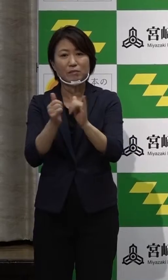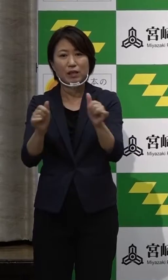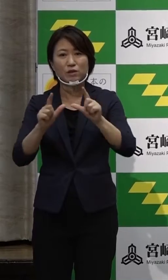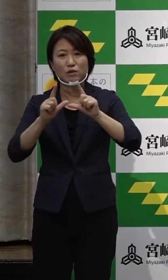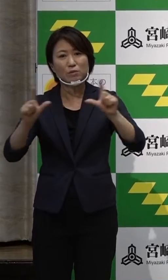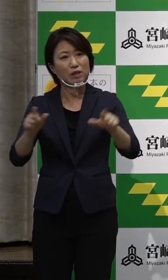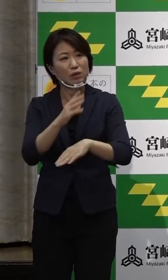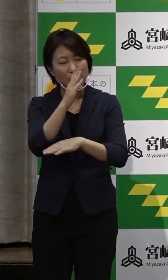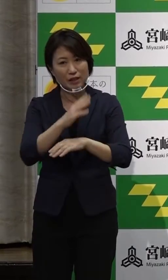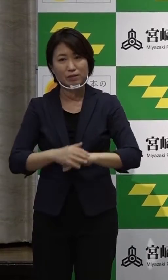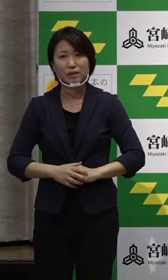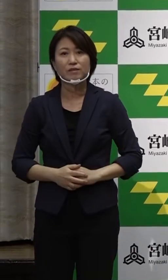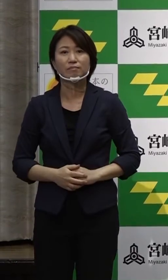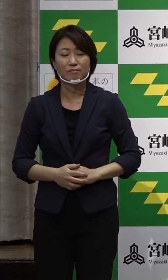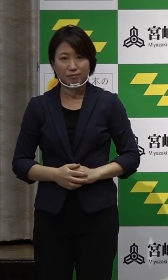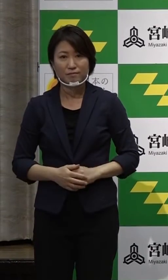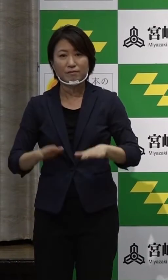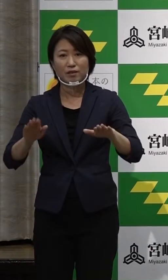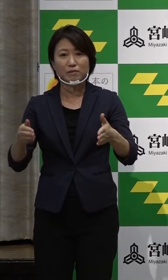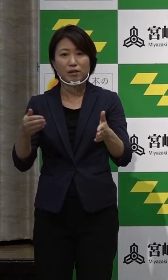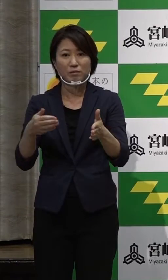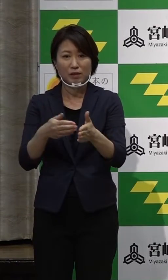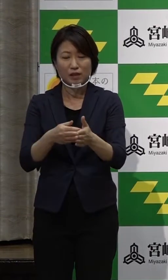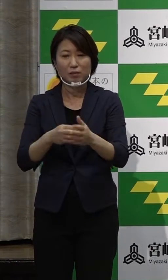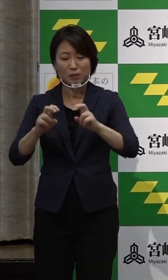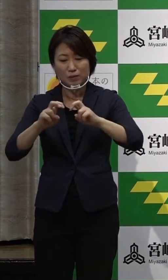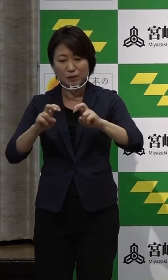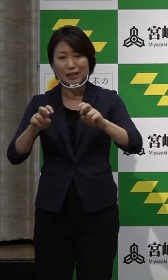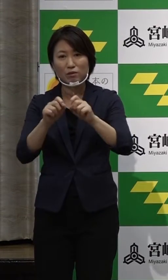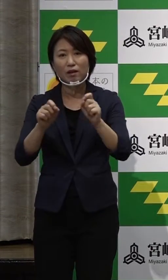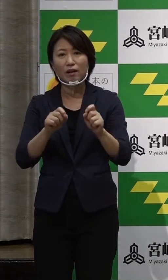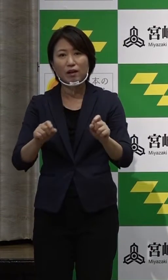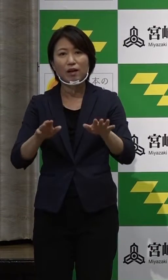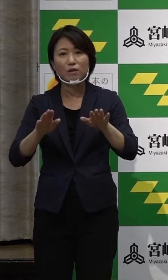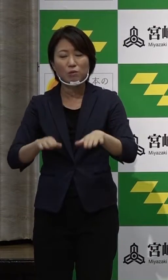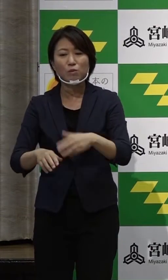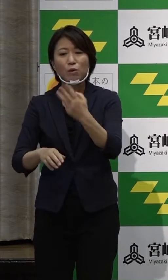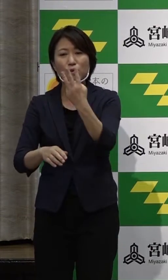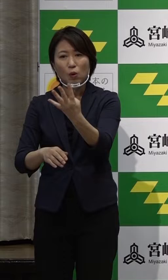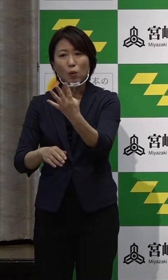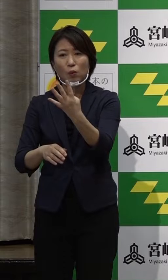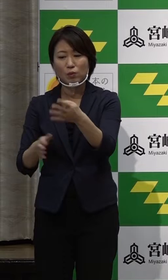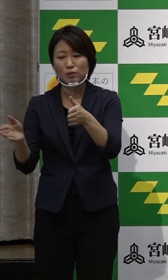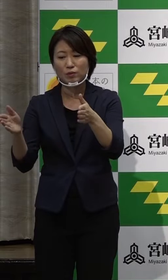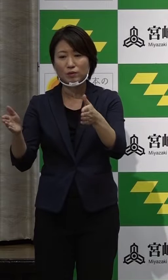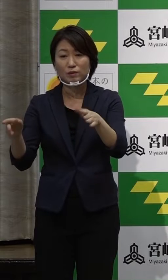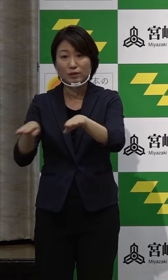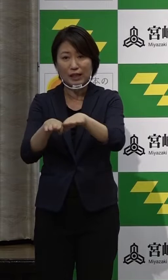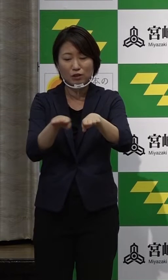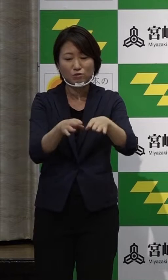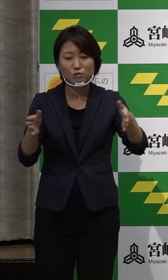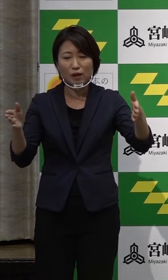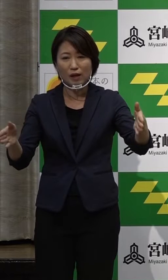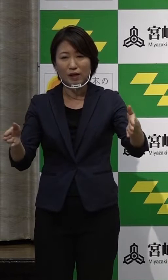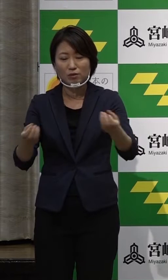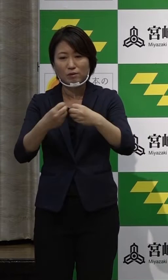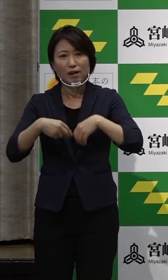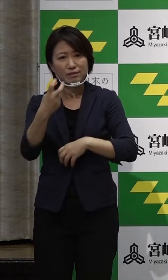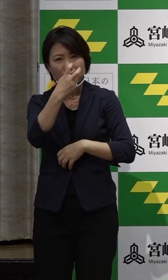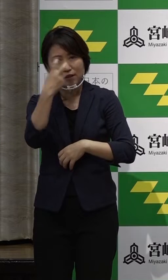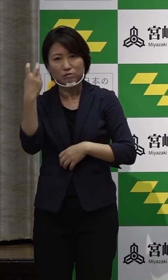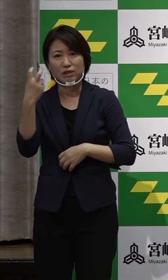い、これまでも分析しましたように、特にこの4連休以降の感染の確認というもの